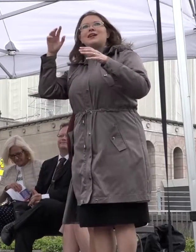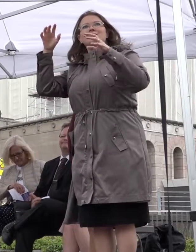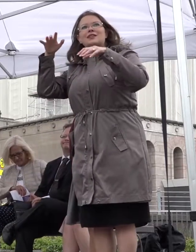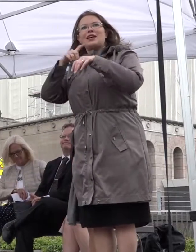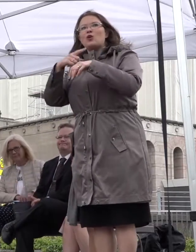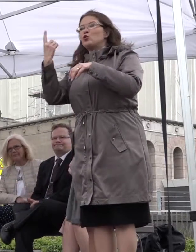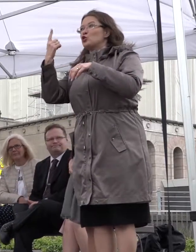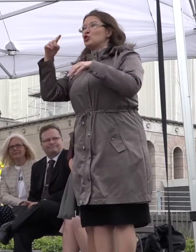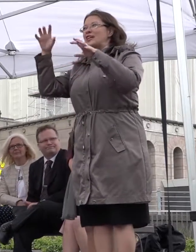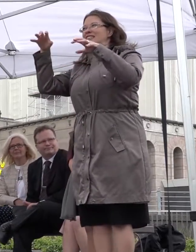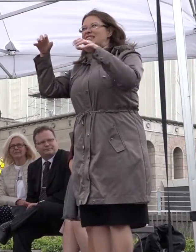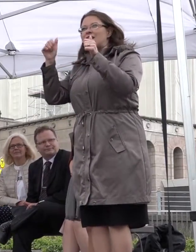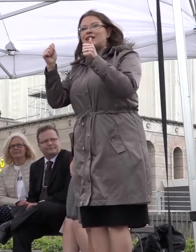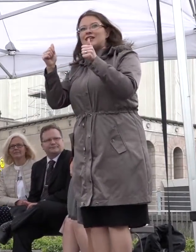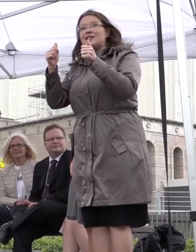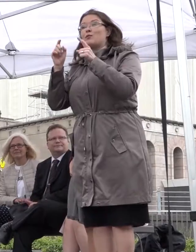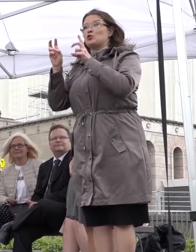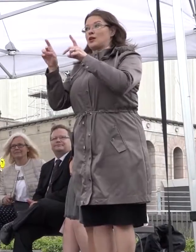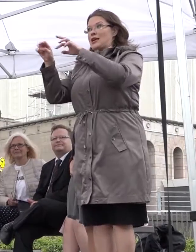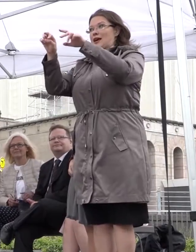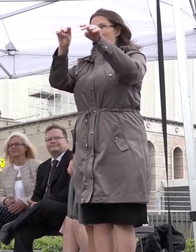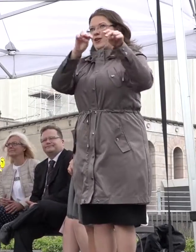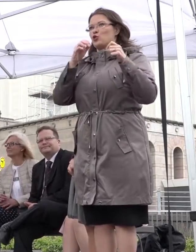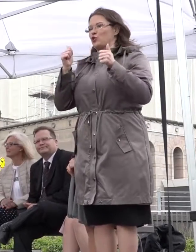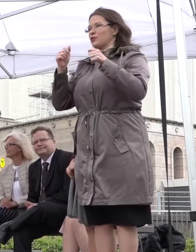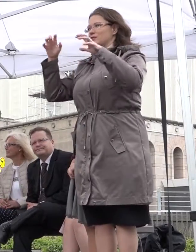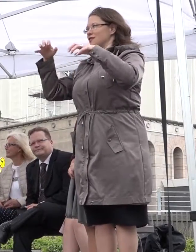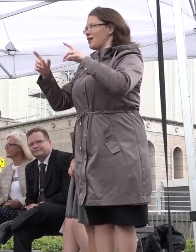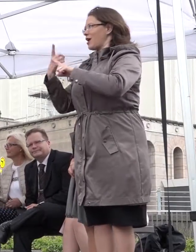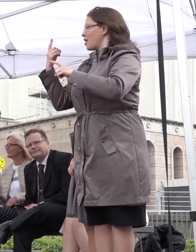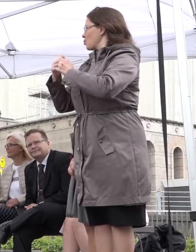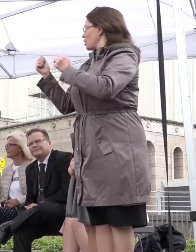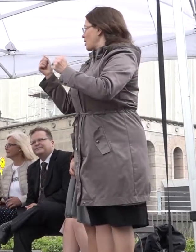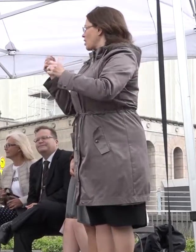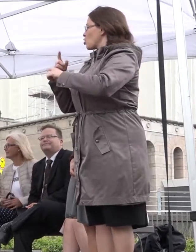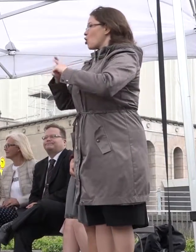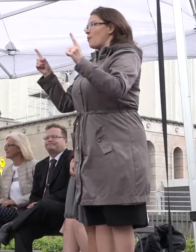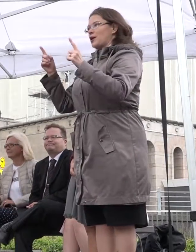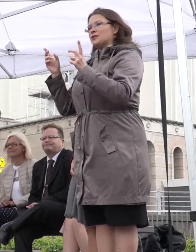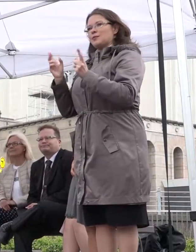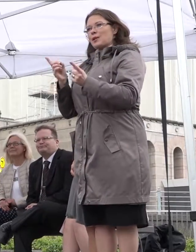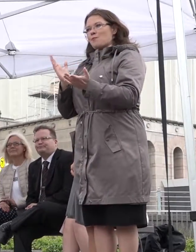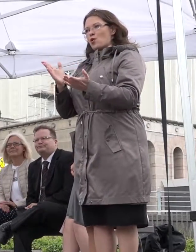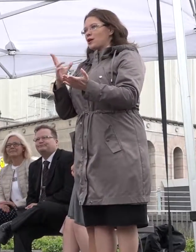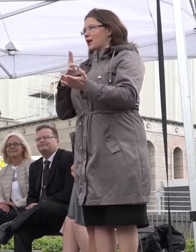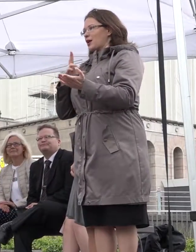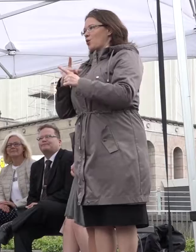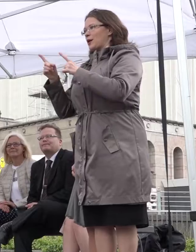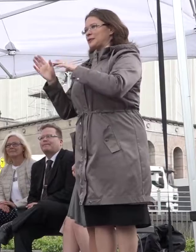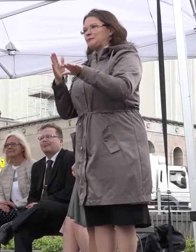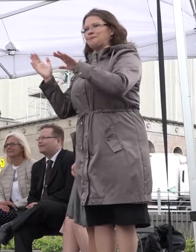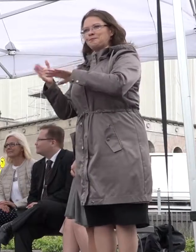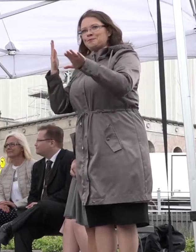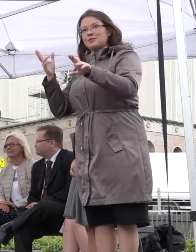kello 11, ja toivottavasti ei sen kävelynkään aikaan, mutta nopeasti vedämme kuitenkin kaikki jäljellä olevat puheenvuorot. Ja iloksemme